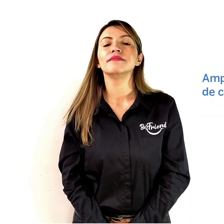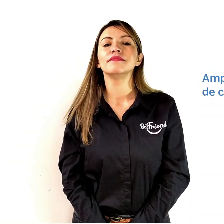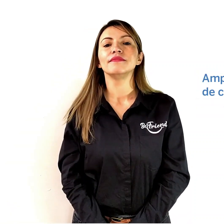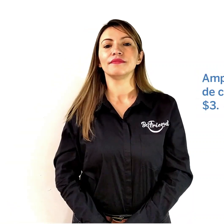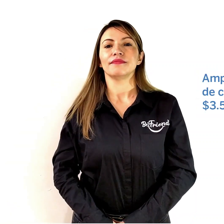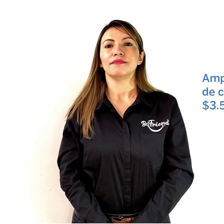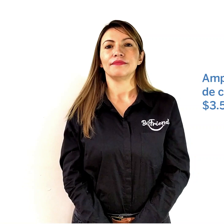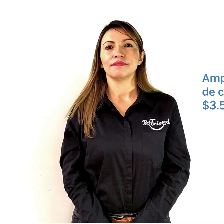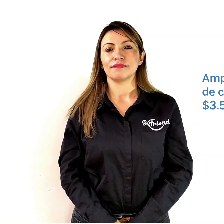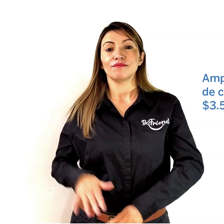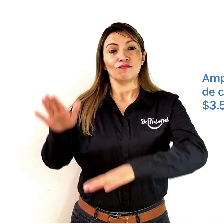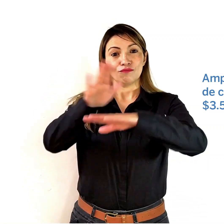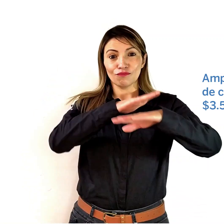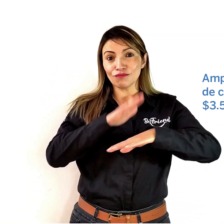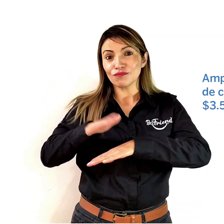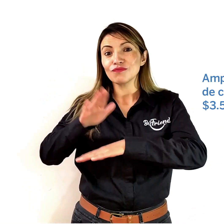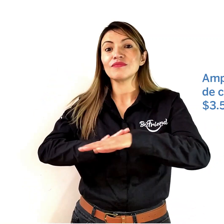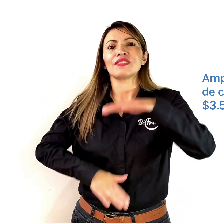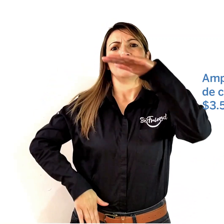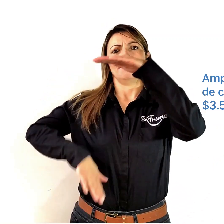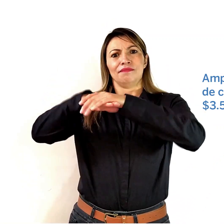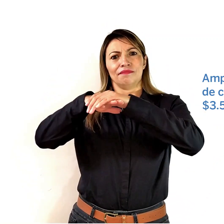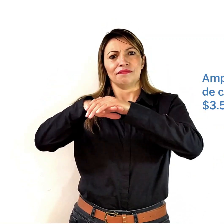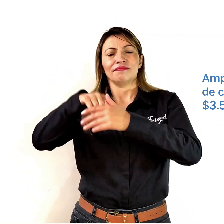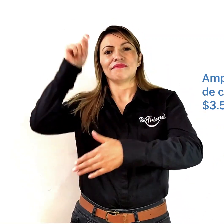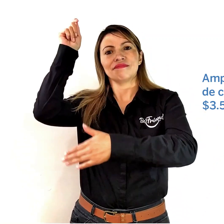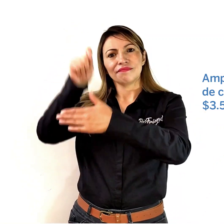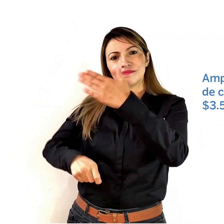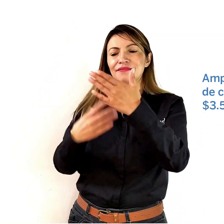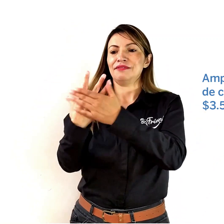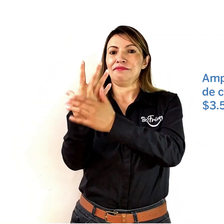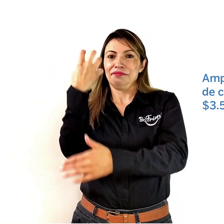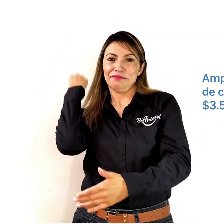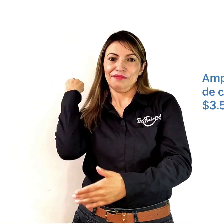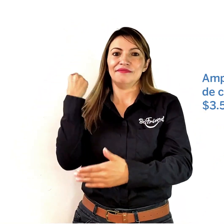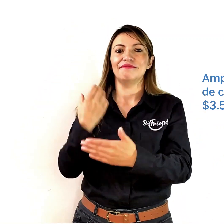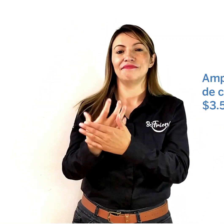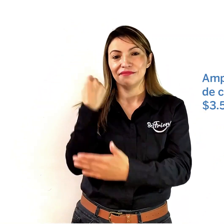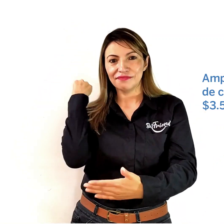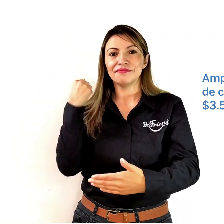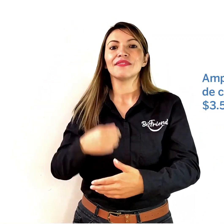Ampliamos el límite transaccional de cajeros automáticos a 3.500.000 pesos diarios.